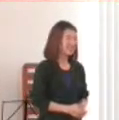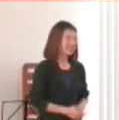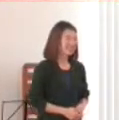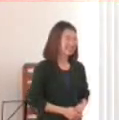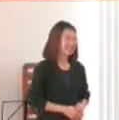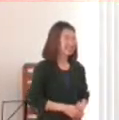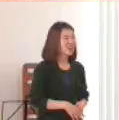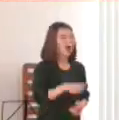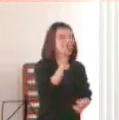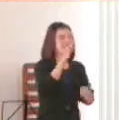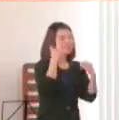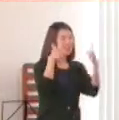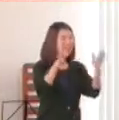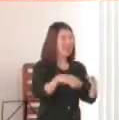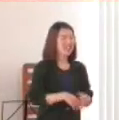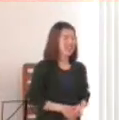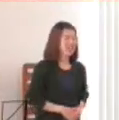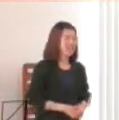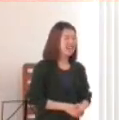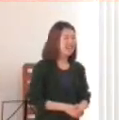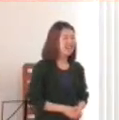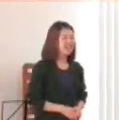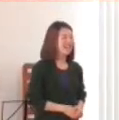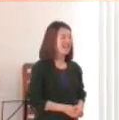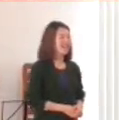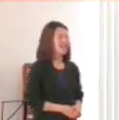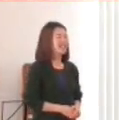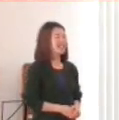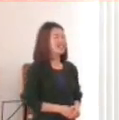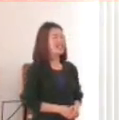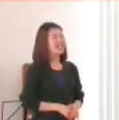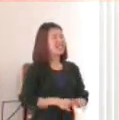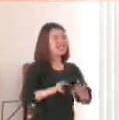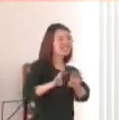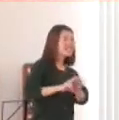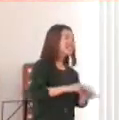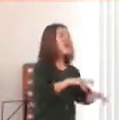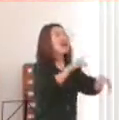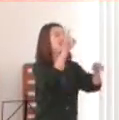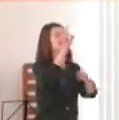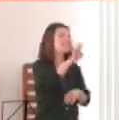応します。いつでも対応します。24時間対応、